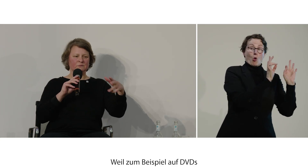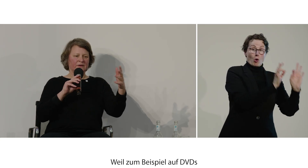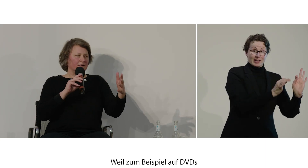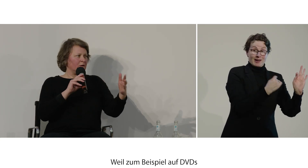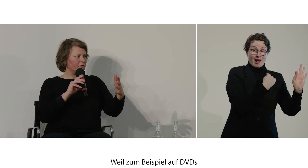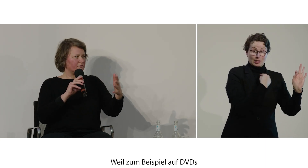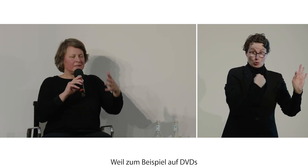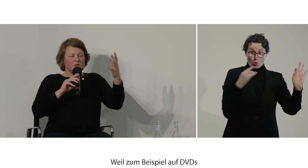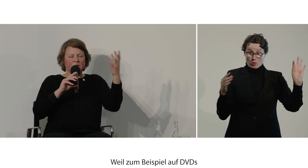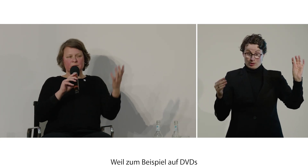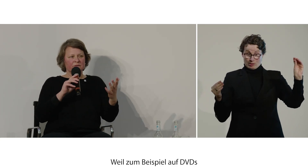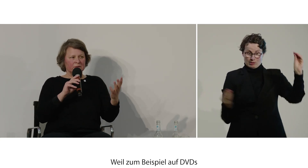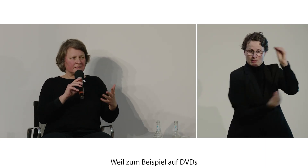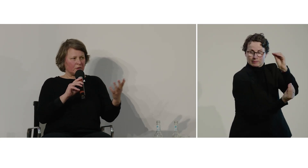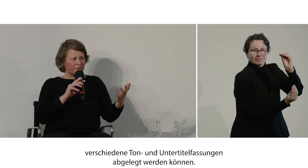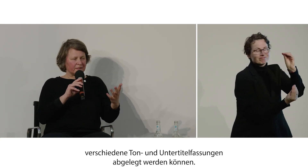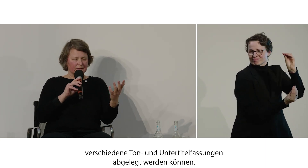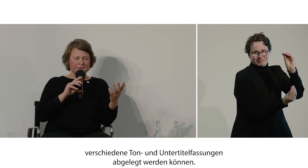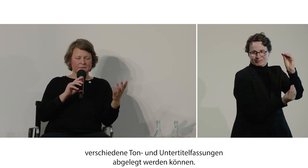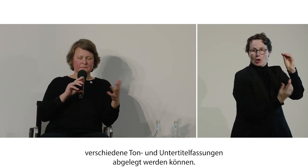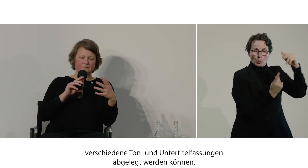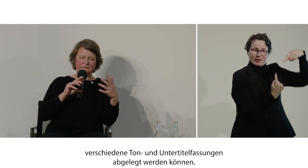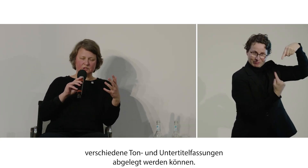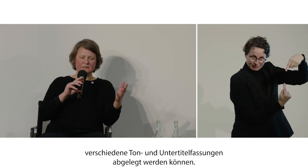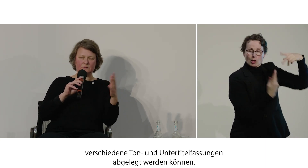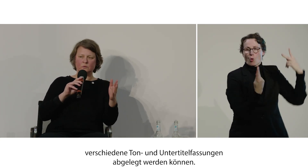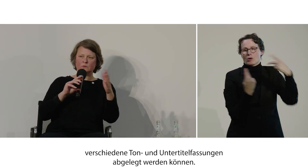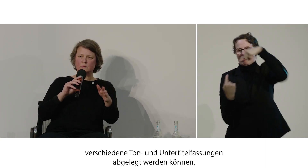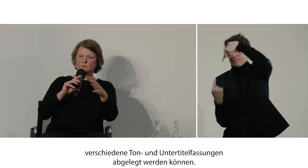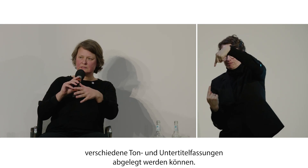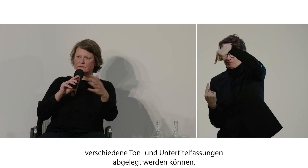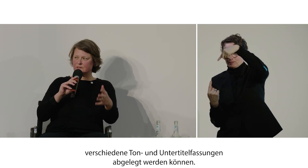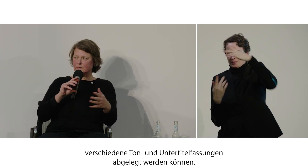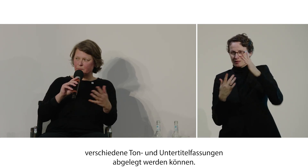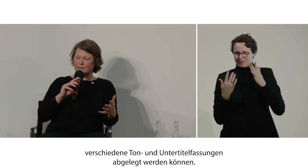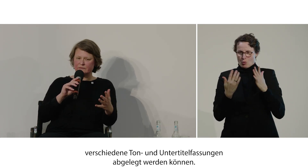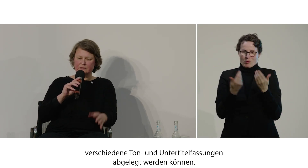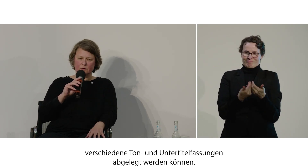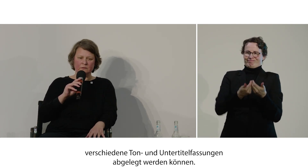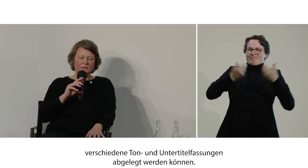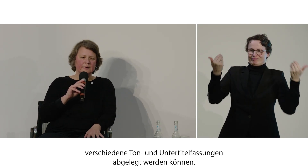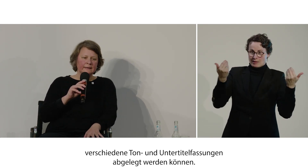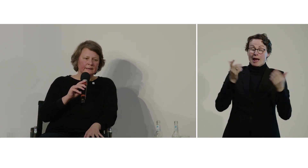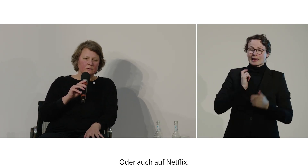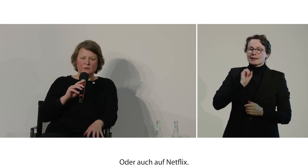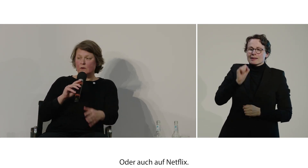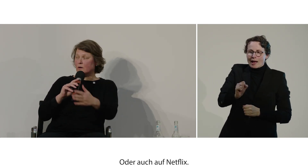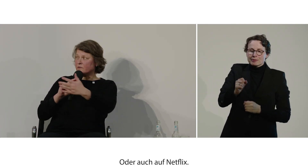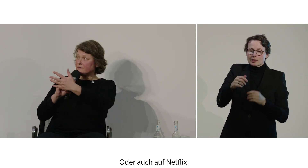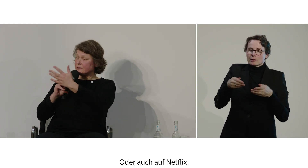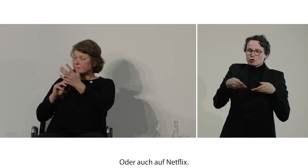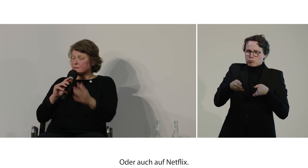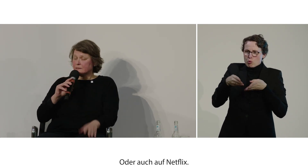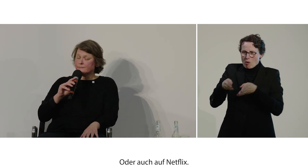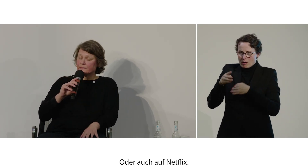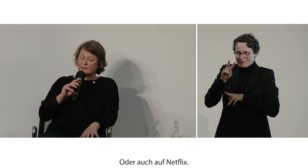Also weil auf, jetzt zum Beispiel DVDs, sehr häufig verschiedene Ton- und Untertitelfassungen abgelegt werden können. Oder auch